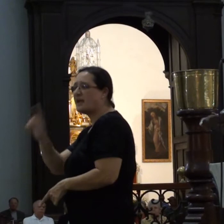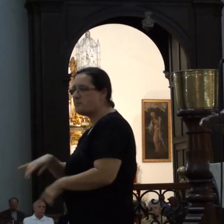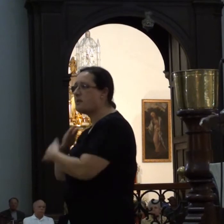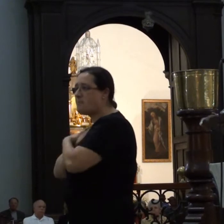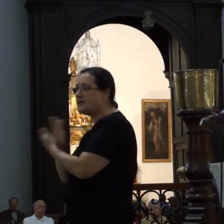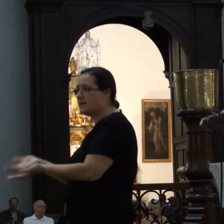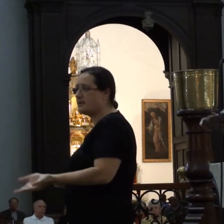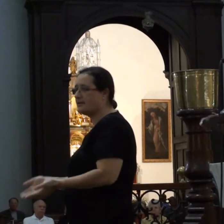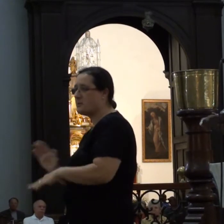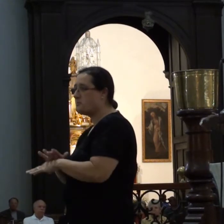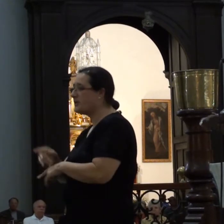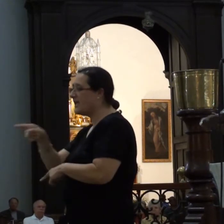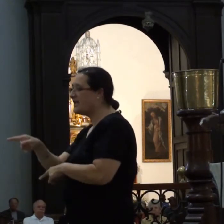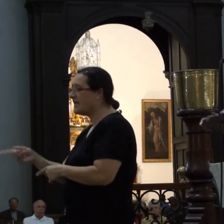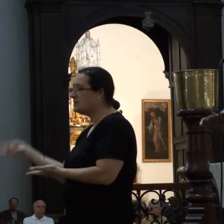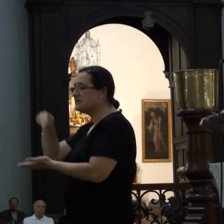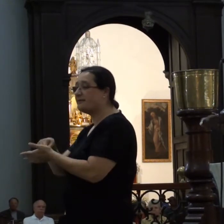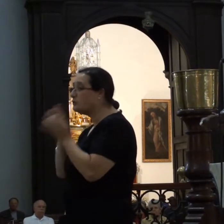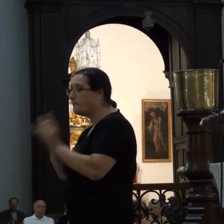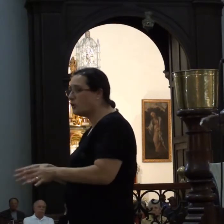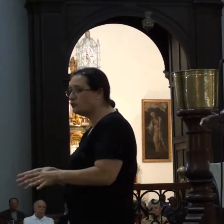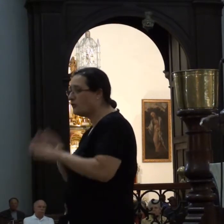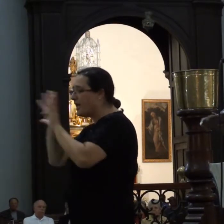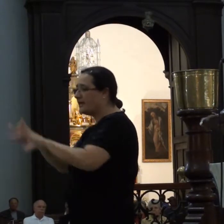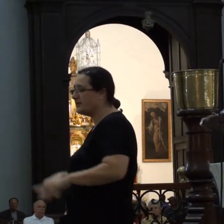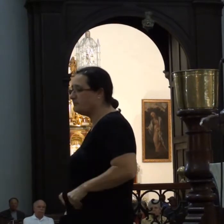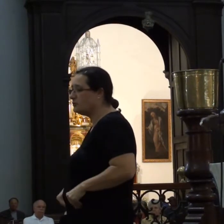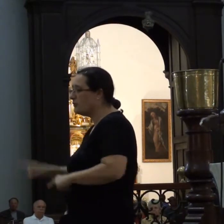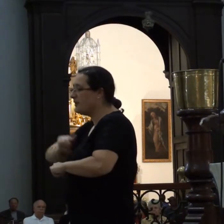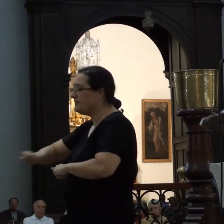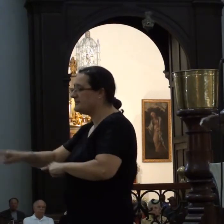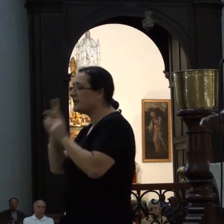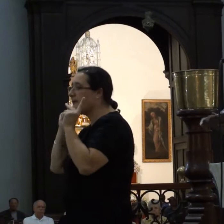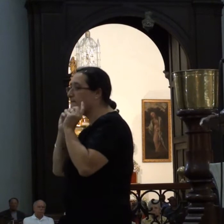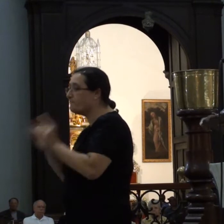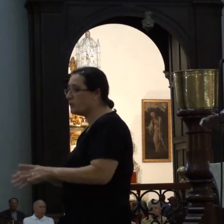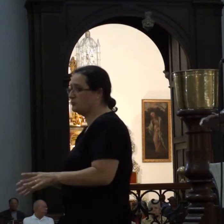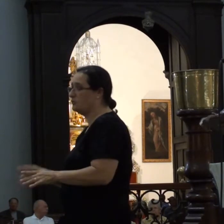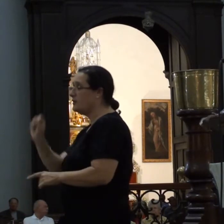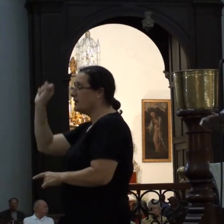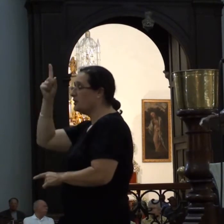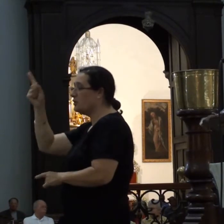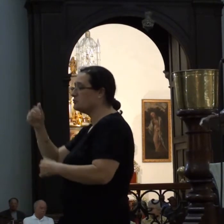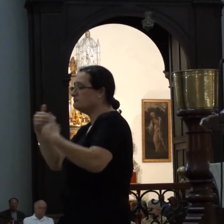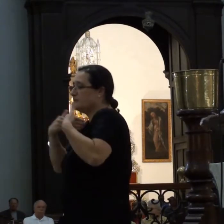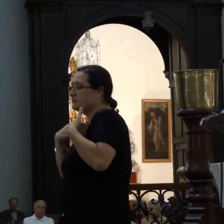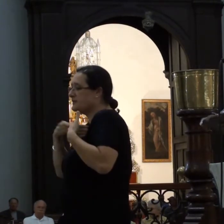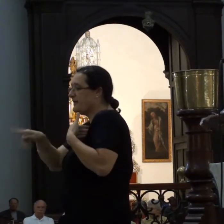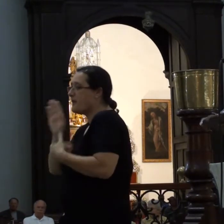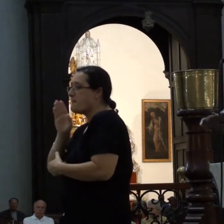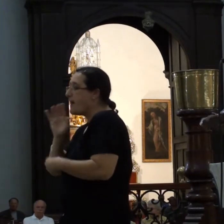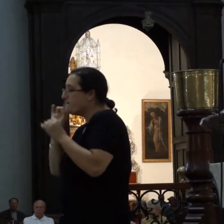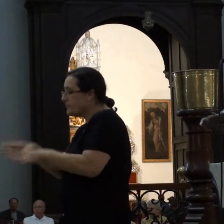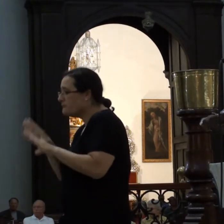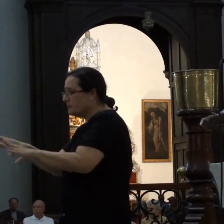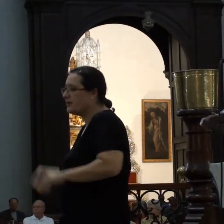santo dice nuestro Obispo la actitud de María en el misterio de la visitación es